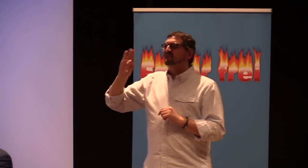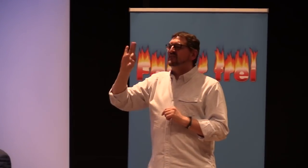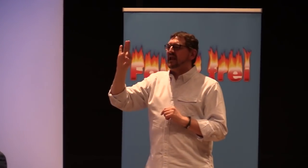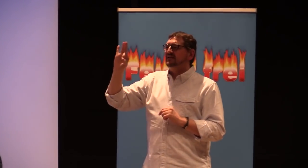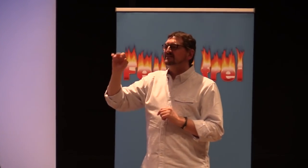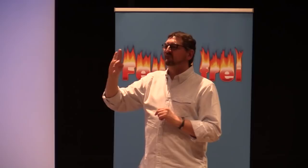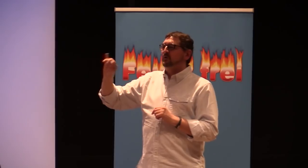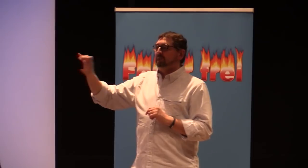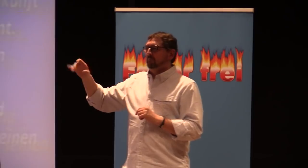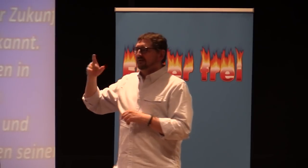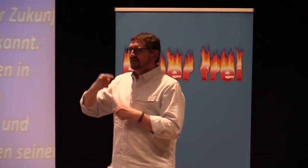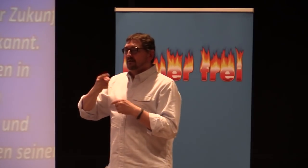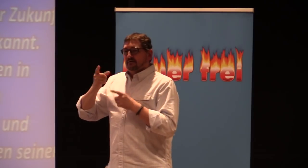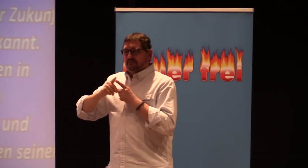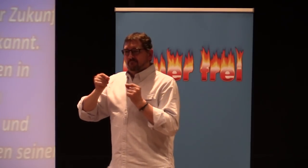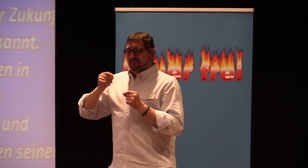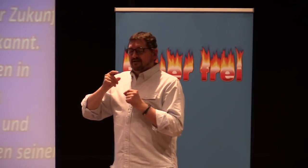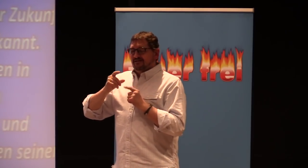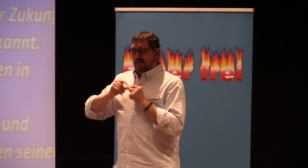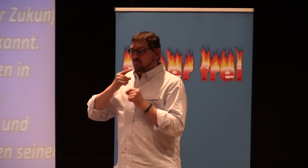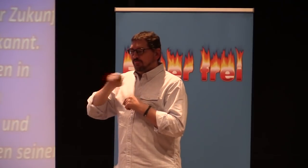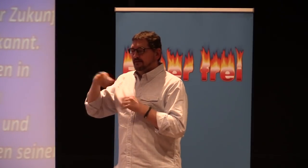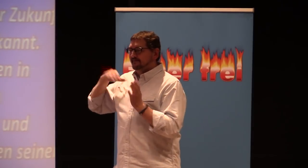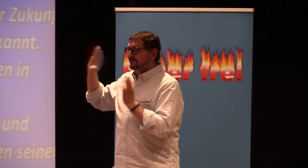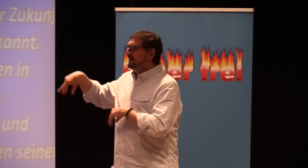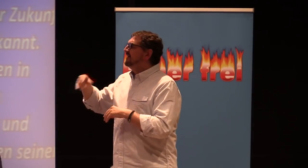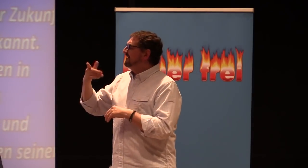Zweite Person, Francis,